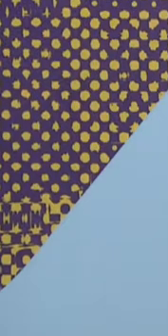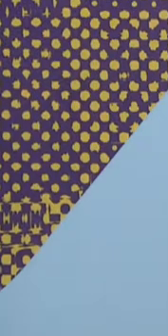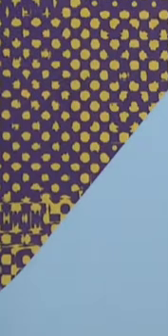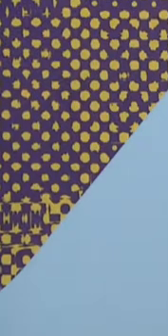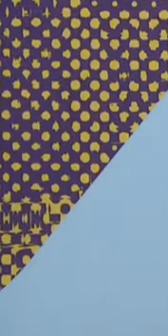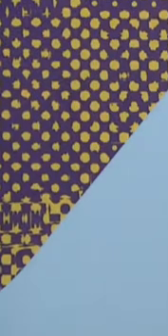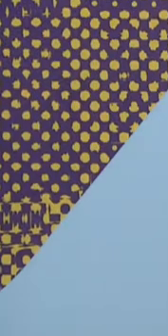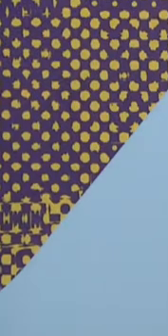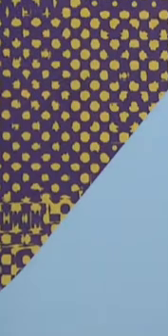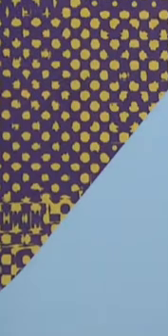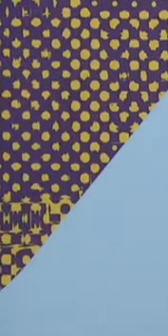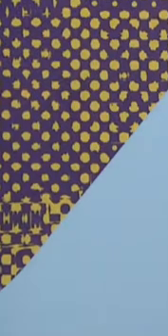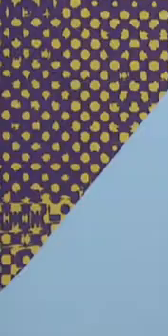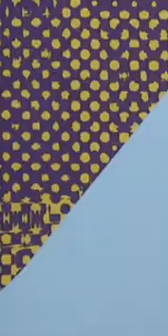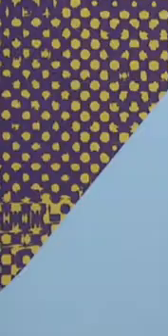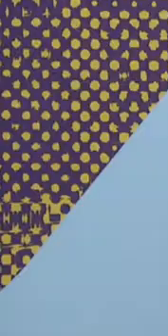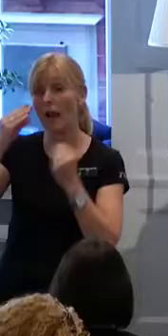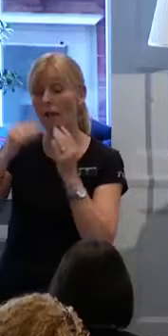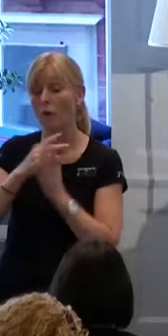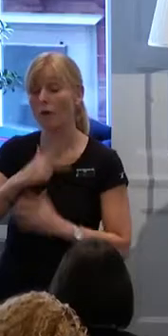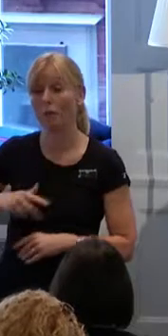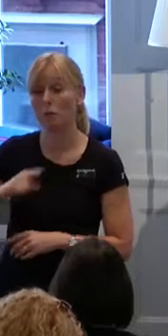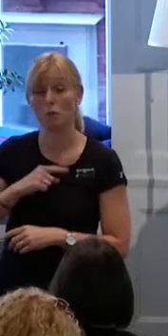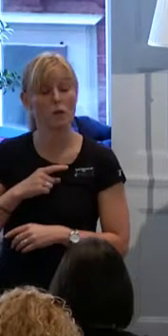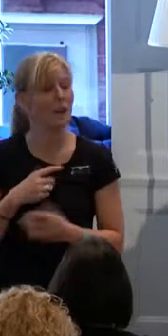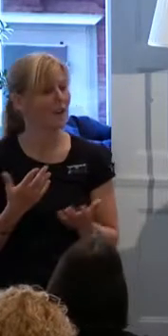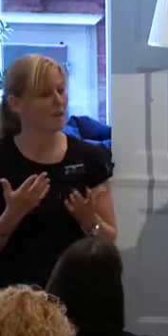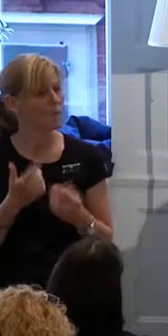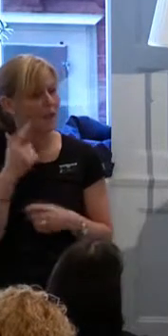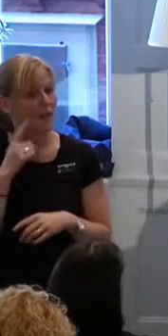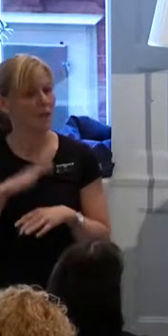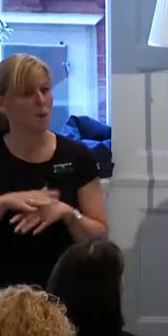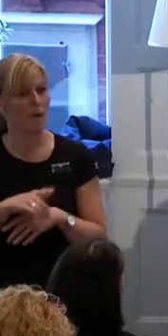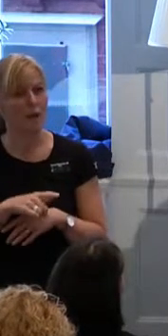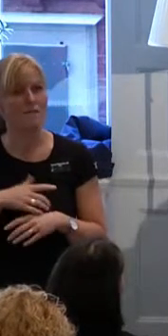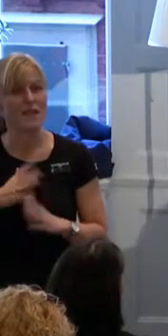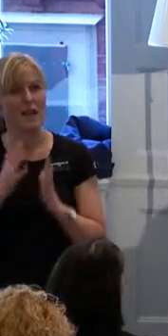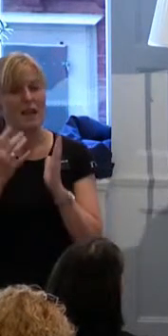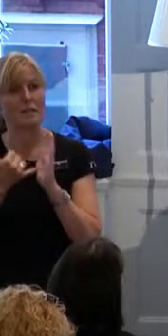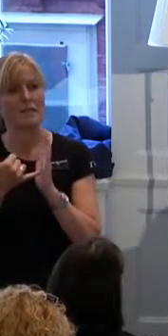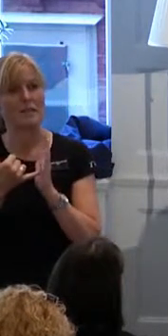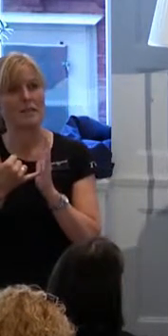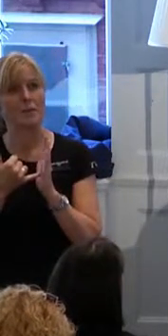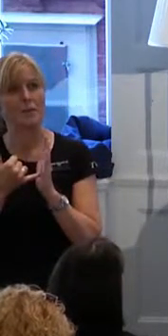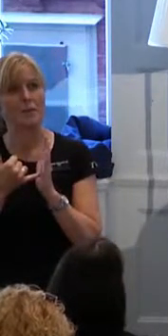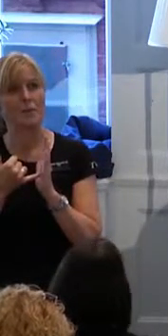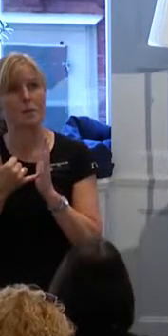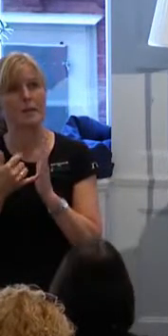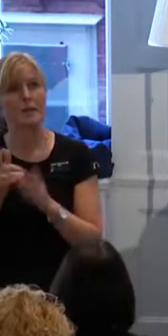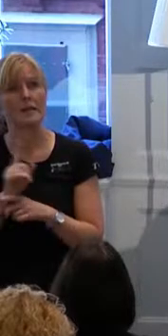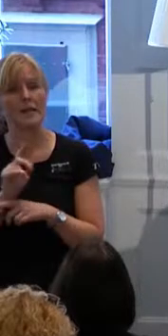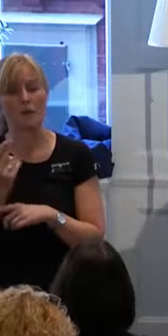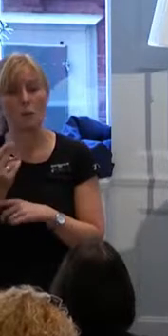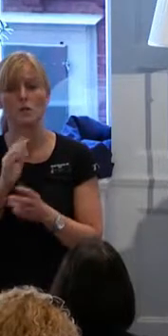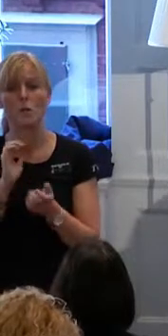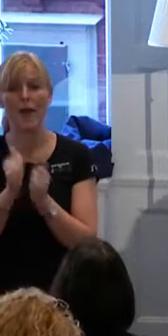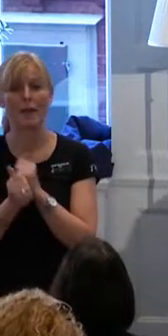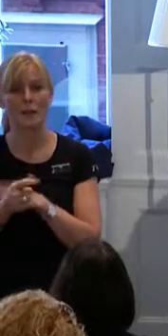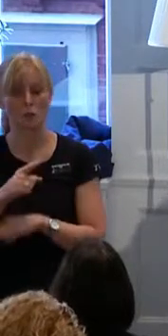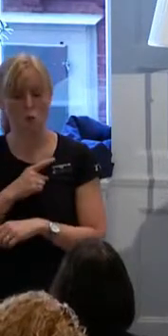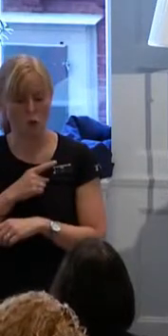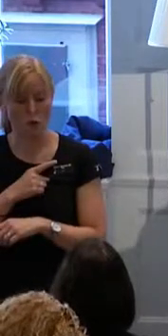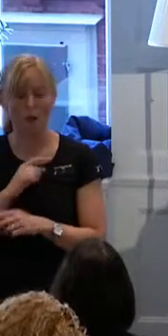Danmark är en inspiration och det finns mycket att lära av Danmark. Men utifrån, vi lever i en tid som är föränderlig och det